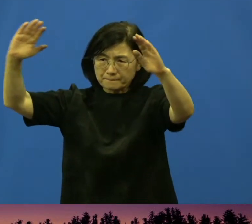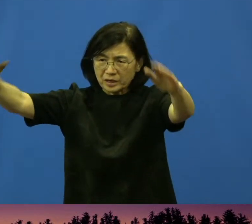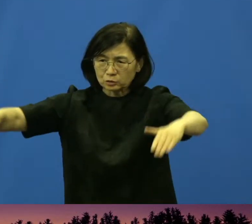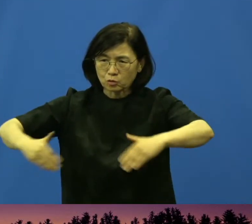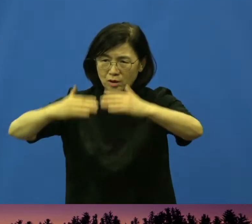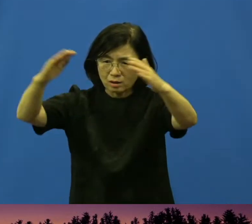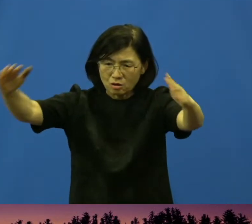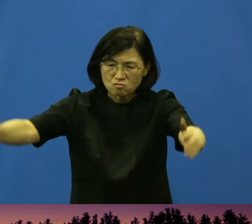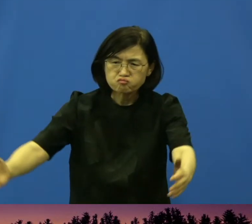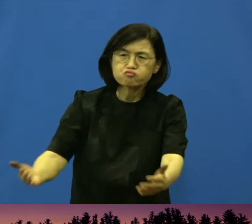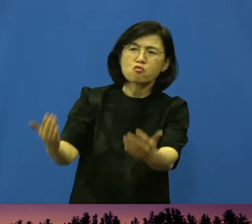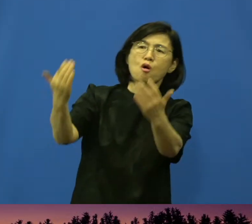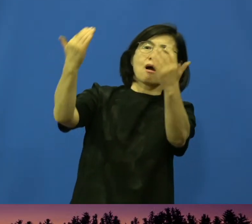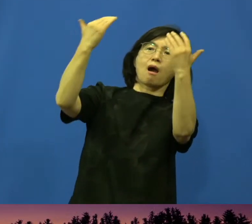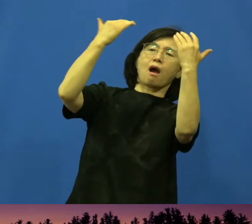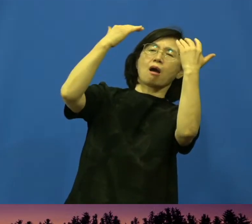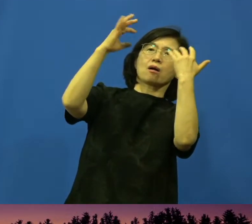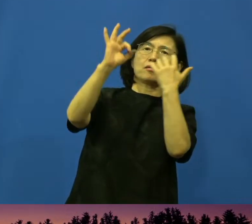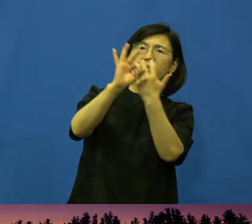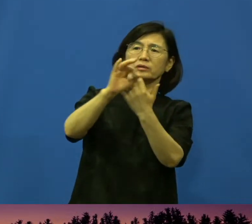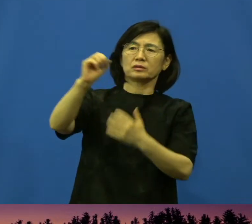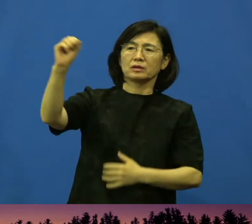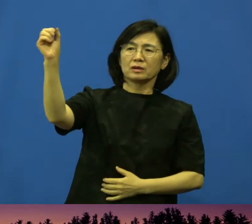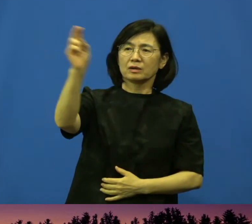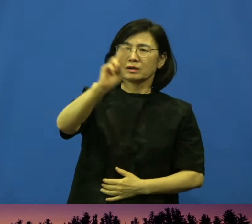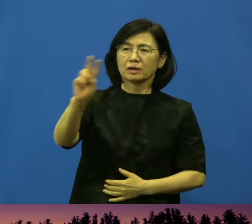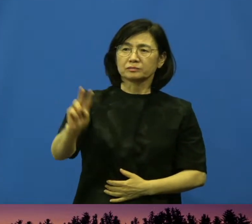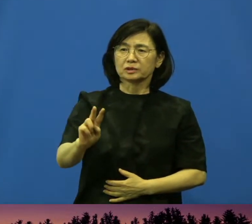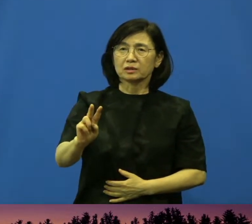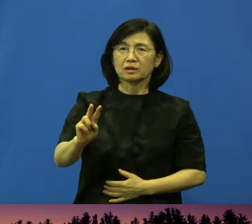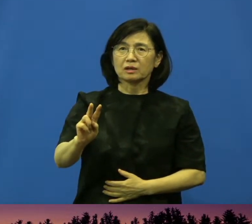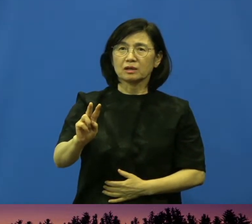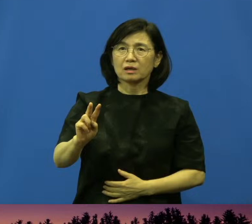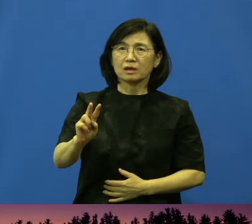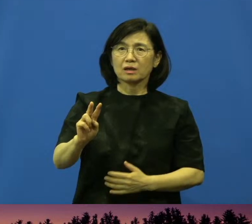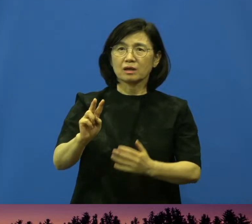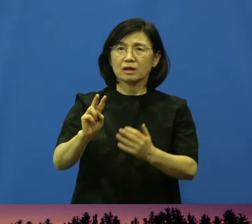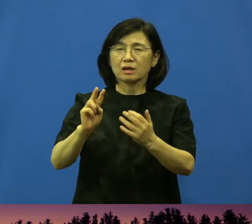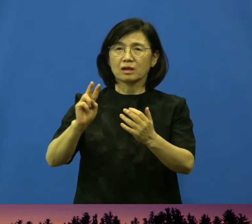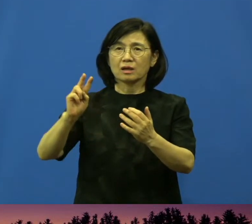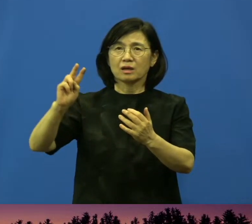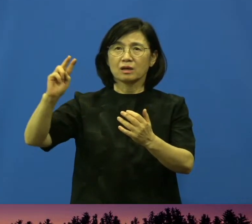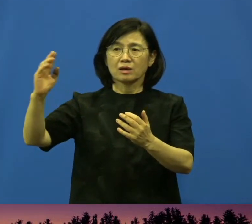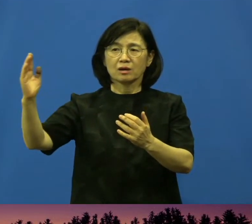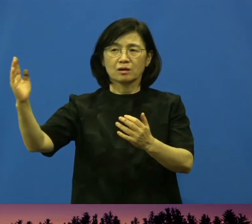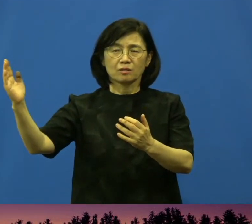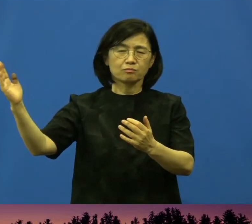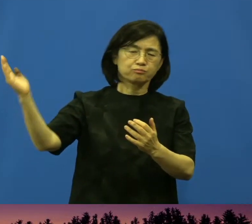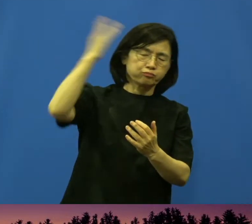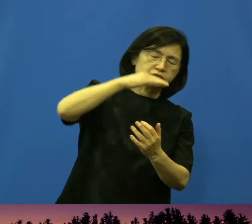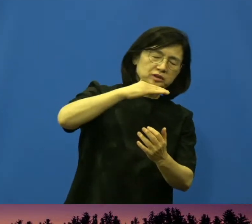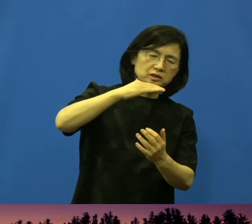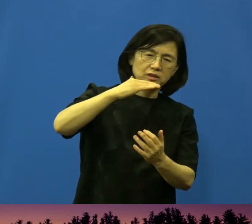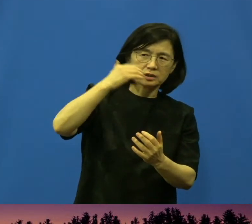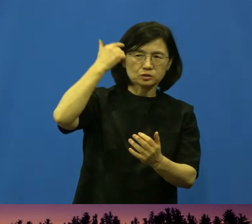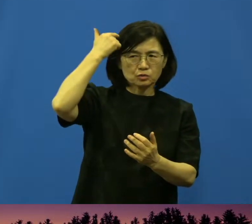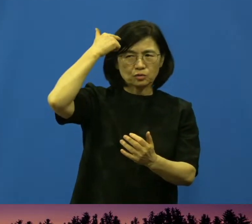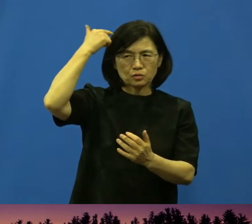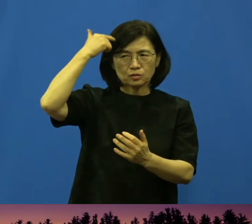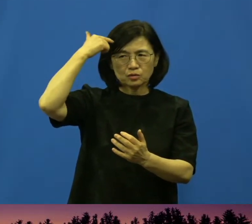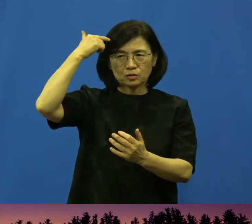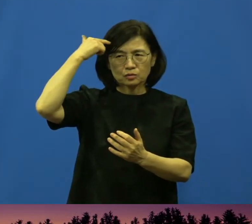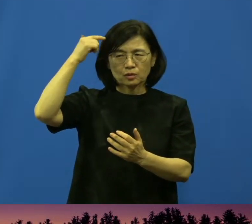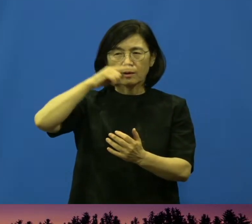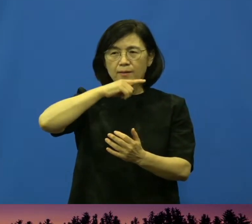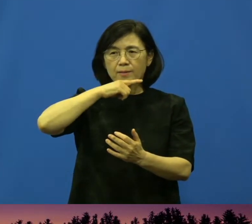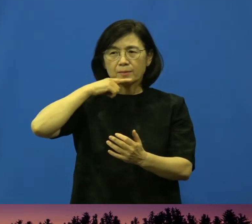있어요. 갑자기 거기 그냥 부딪혀가지고 뇌가 다쳐가지고 그냥 썰려